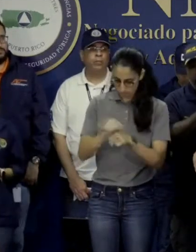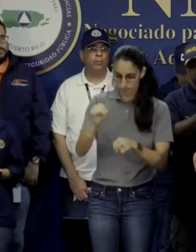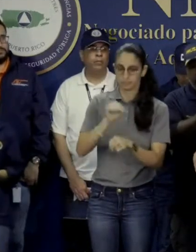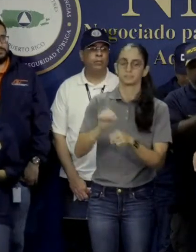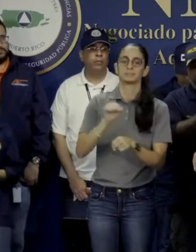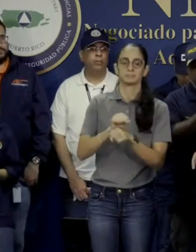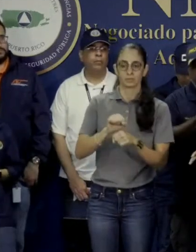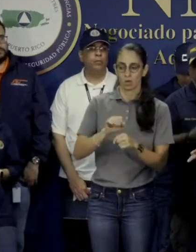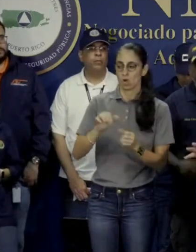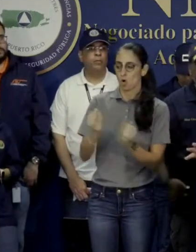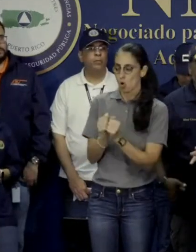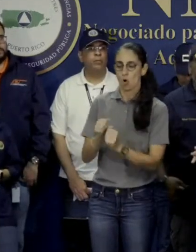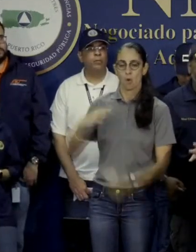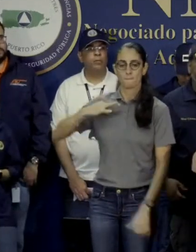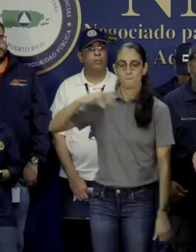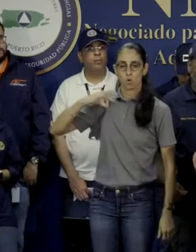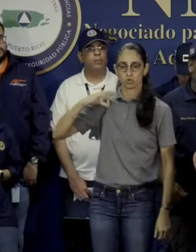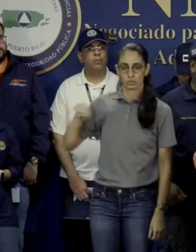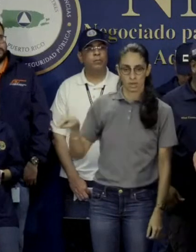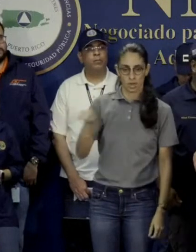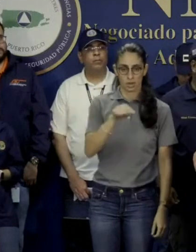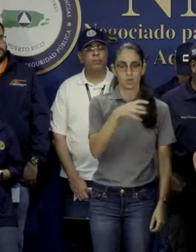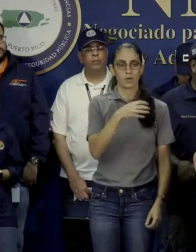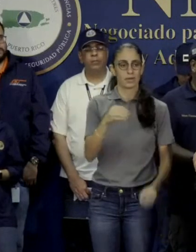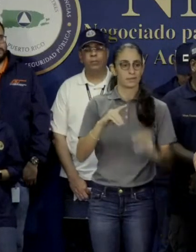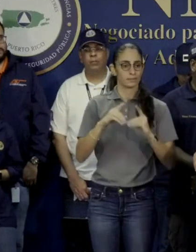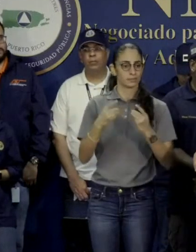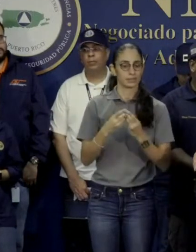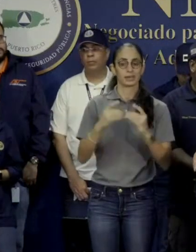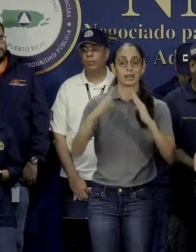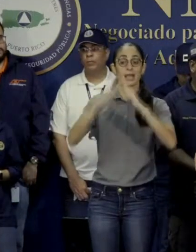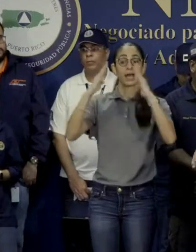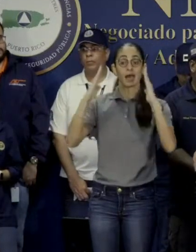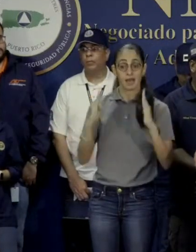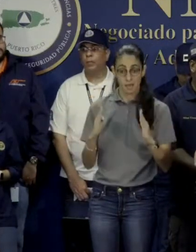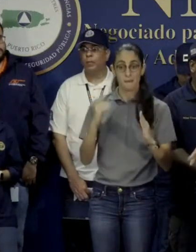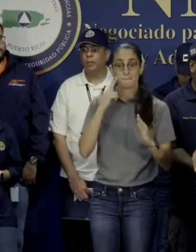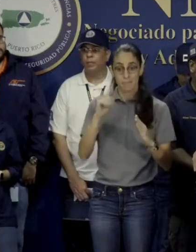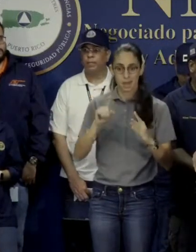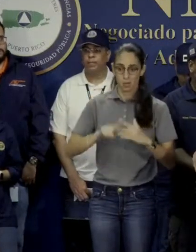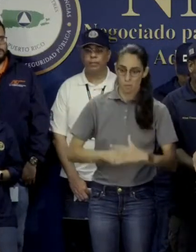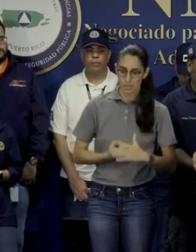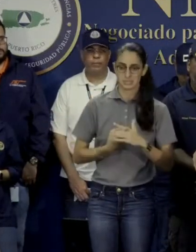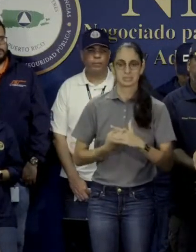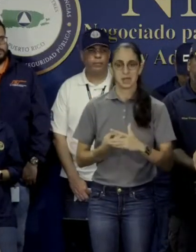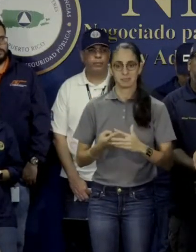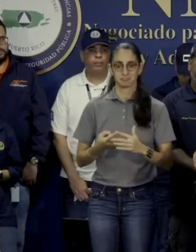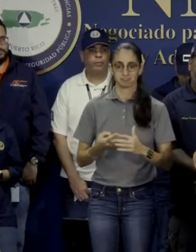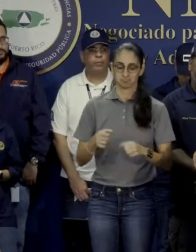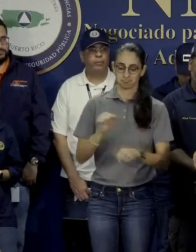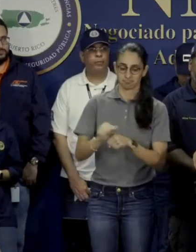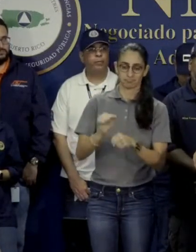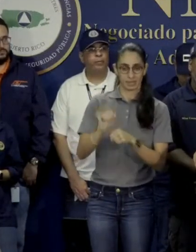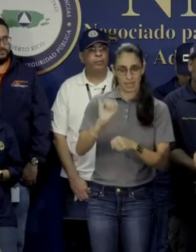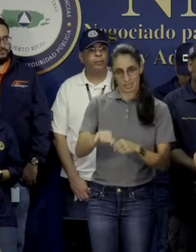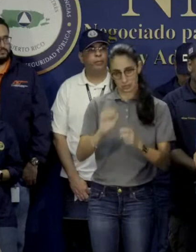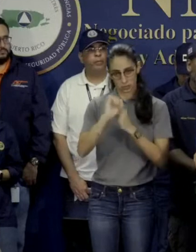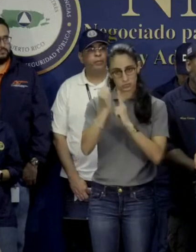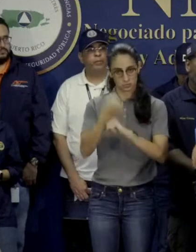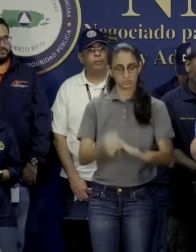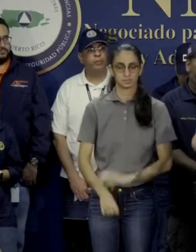¿verdad? Con todo el voluntariado y el Departamento de la Vivienda para entonces comenzar hoy a trabajar con ese aspecto.